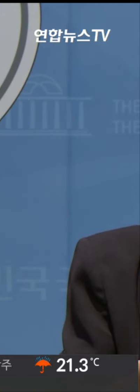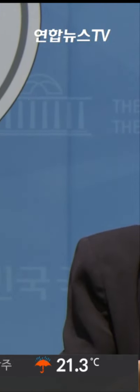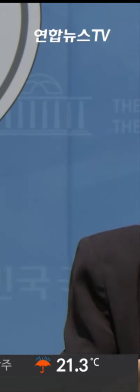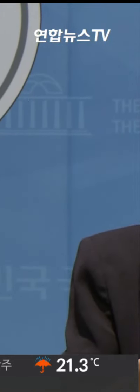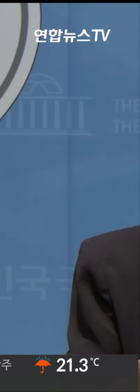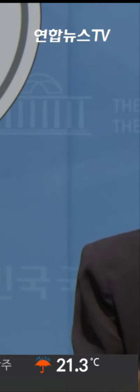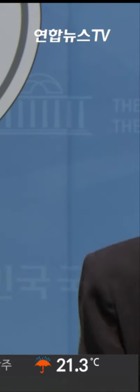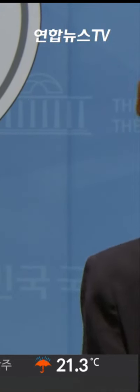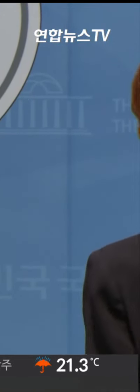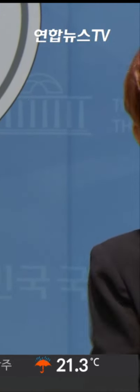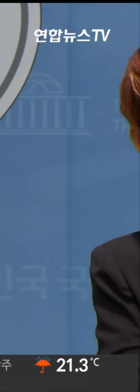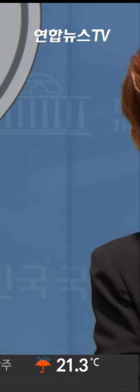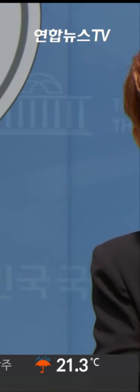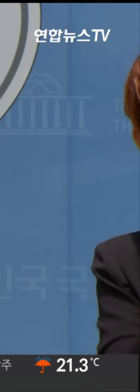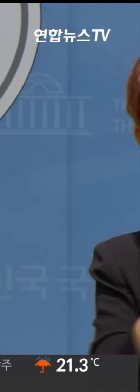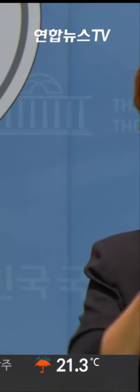촉구했습니다